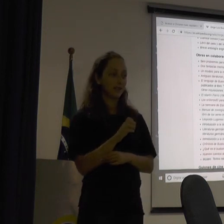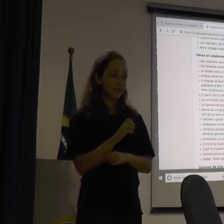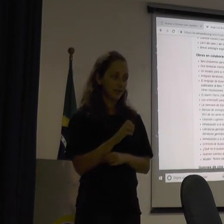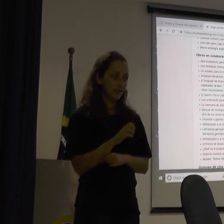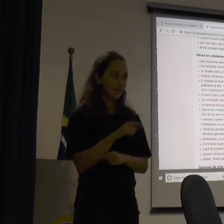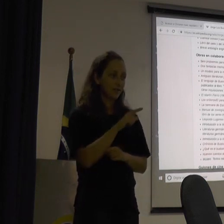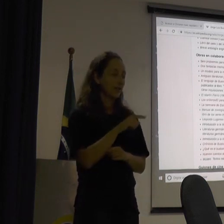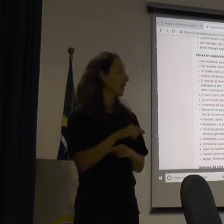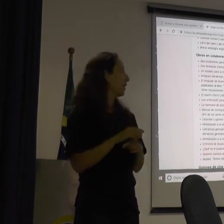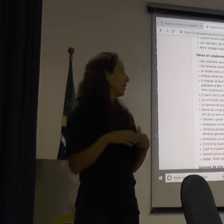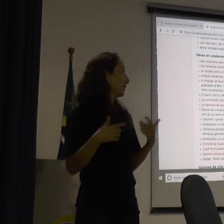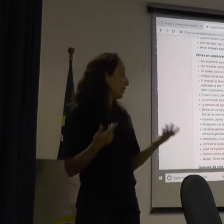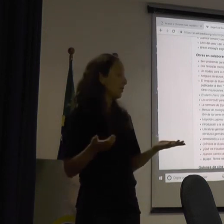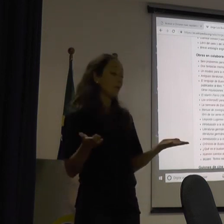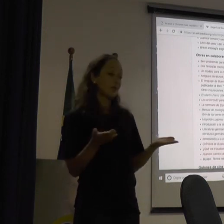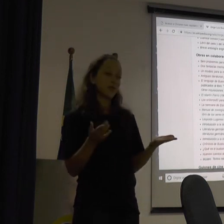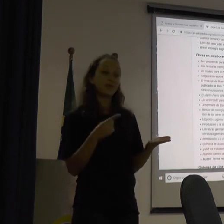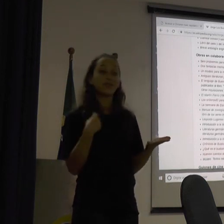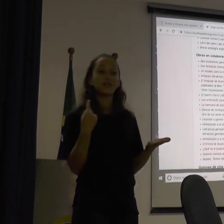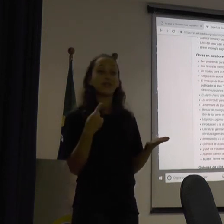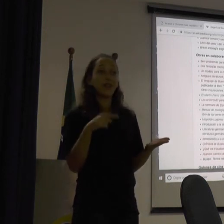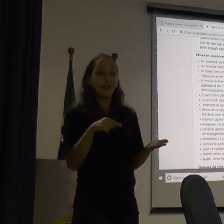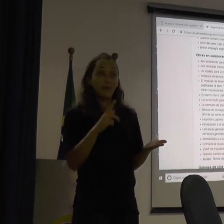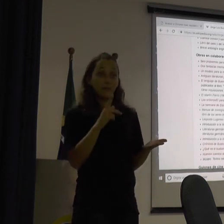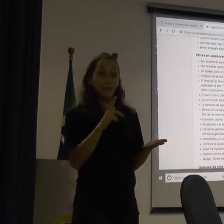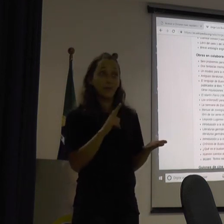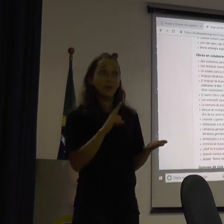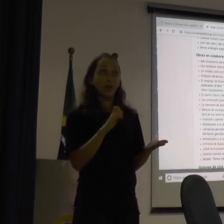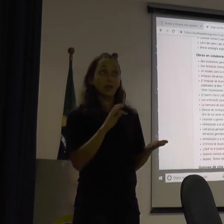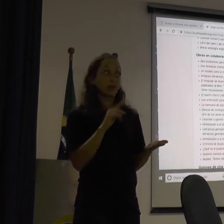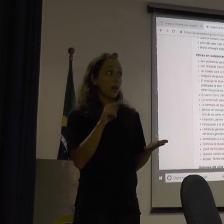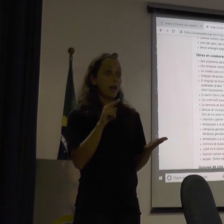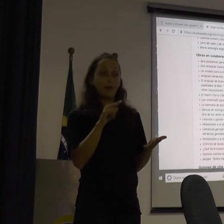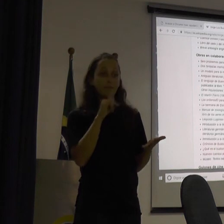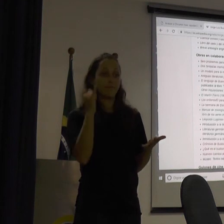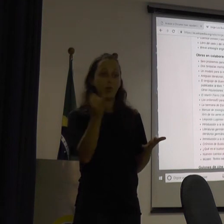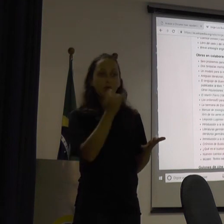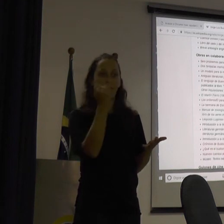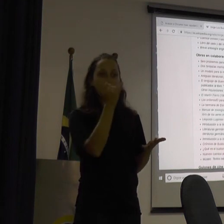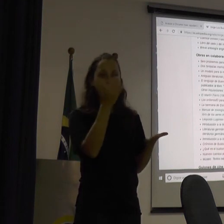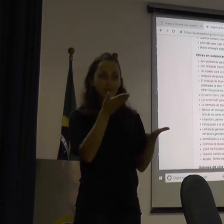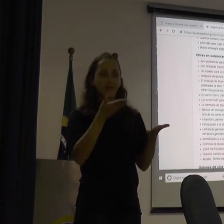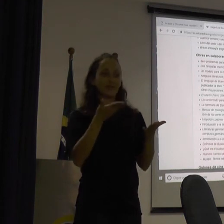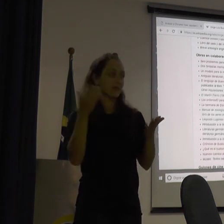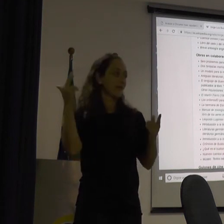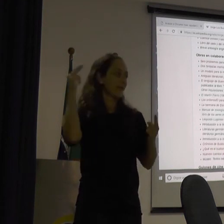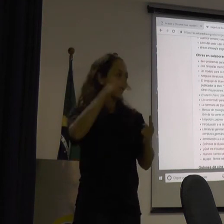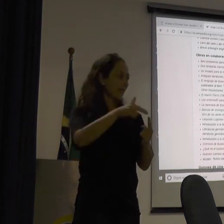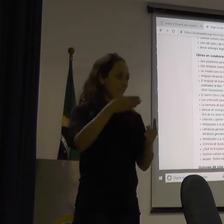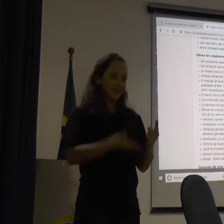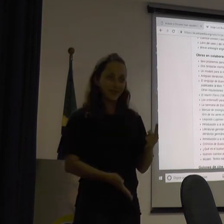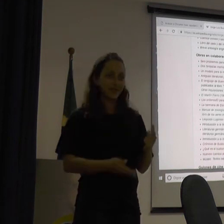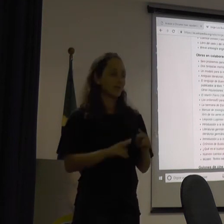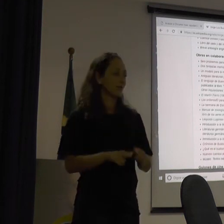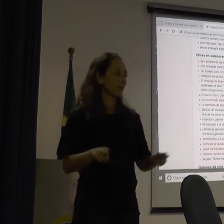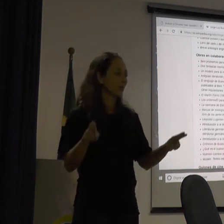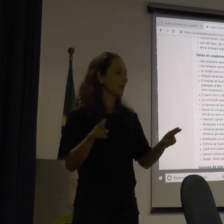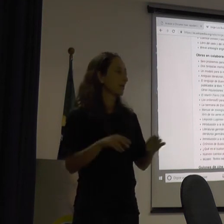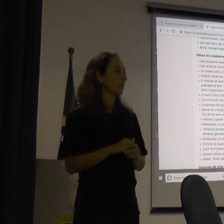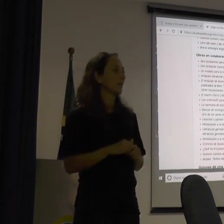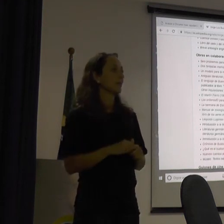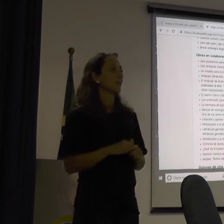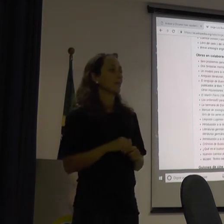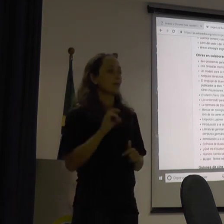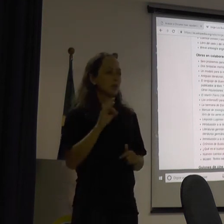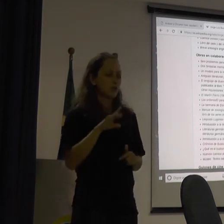que hoje a gente sabe que é um programa importantíssimo, né? Não somente isso, mas também um trabalho